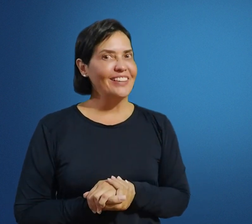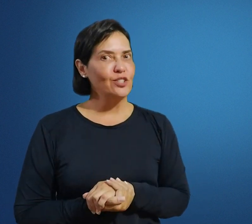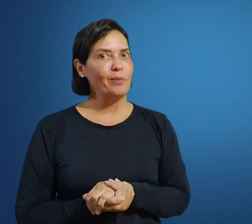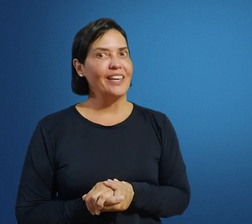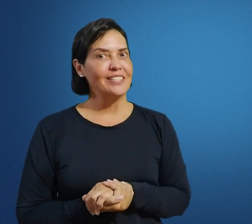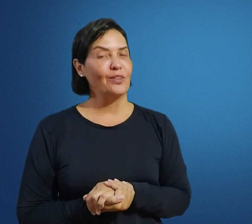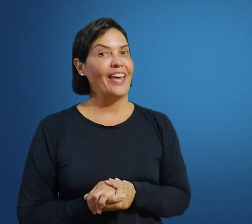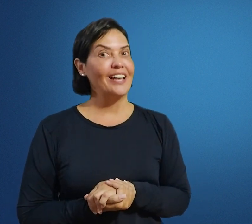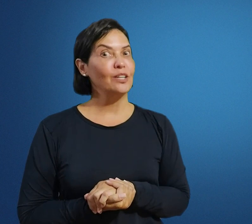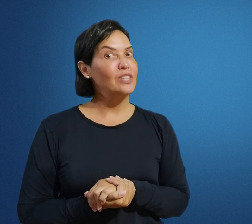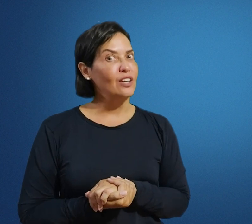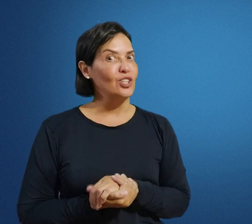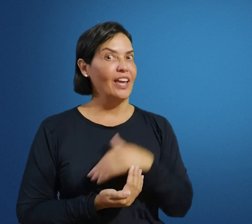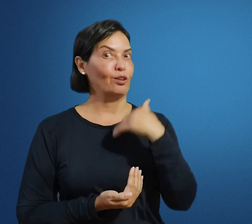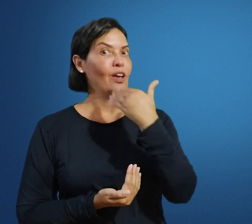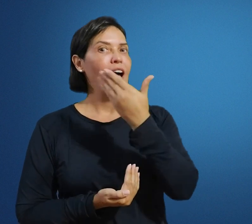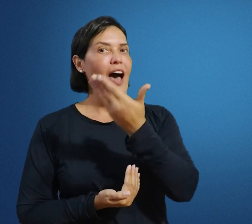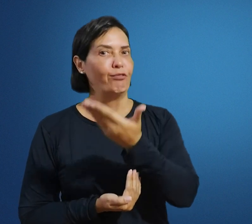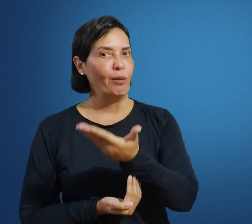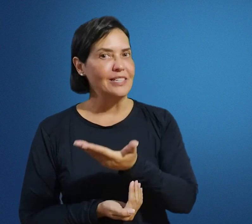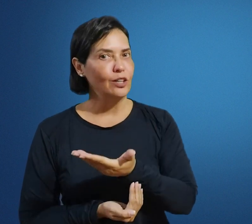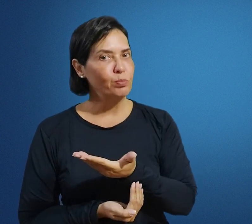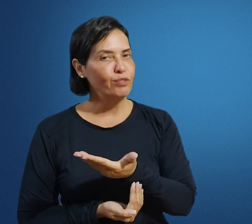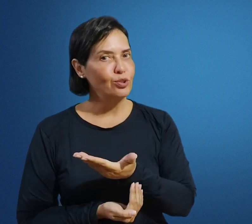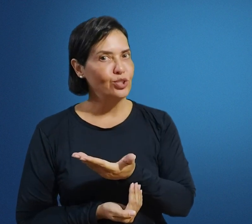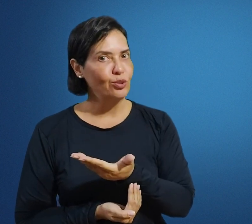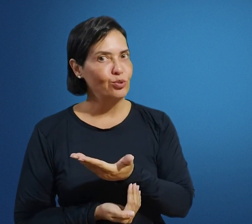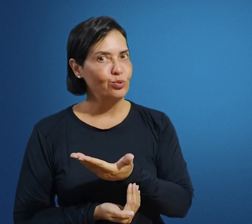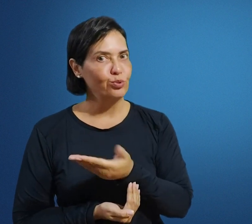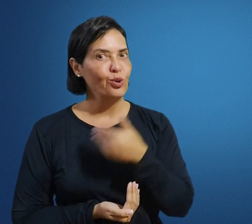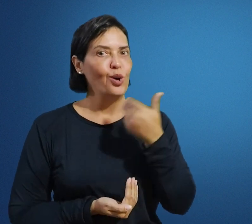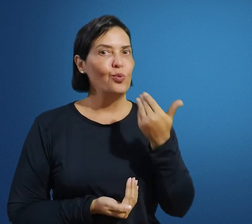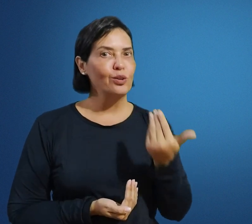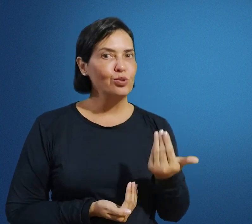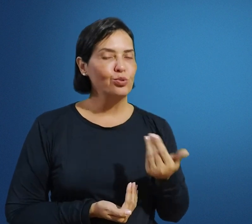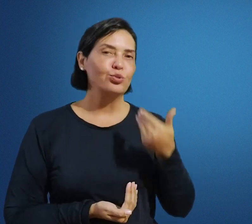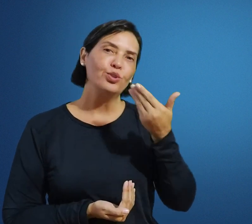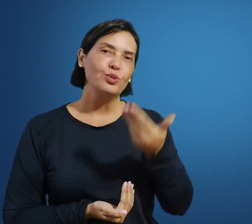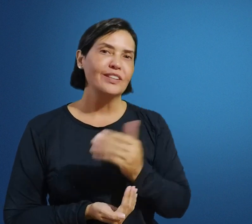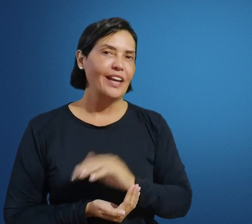tratar sobre a questão da relação tríade entre a formação do professor de aluno surdo, o aluno surdo e